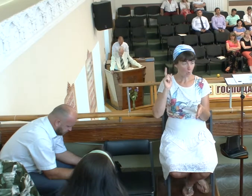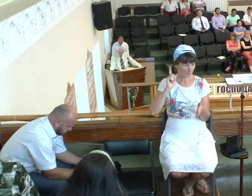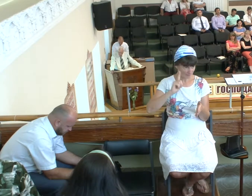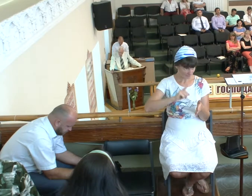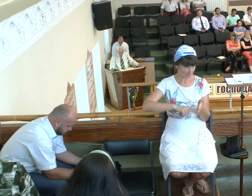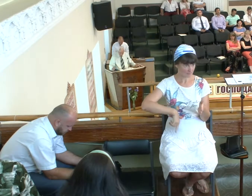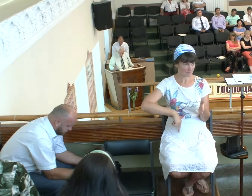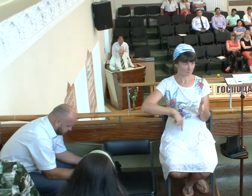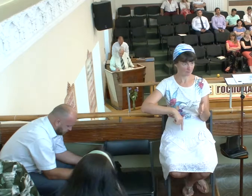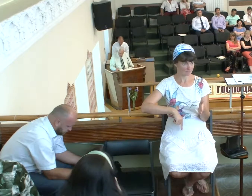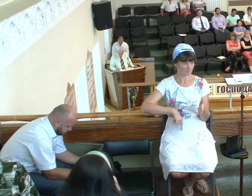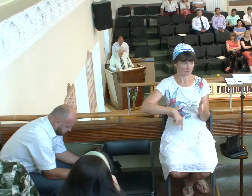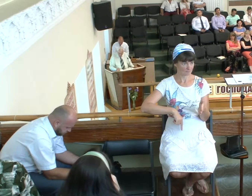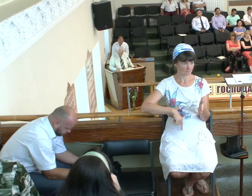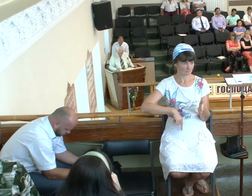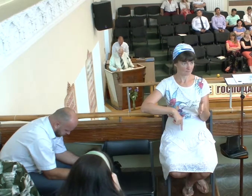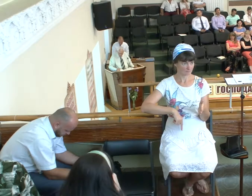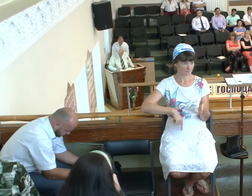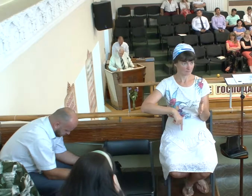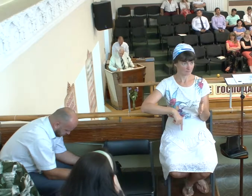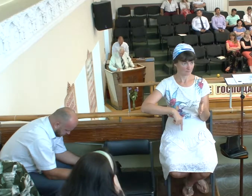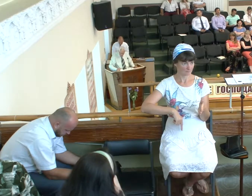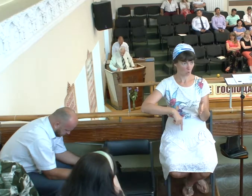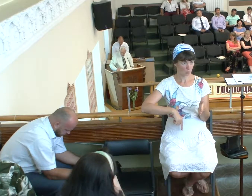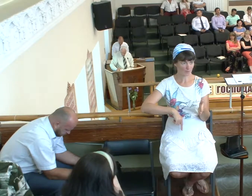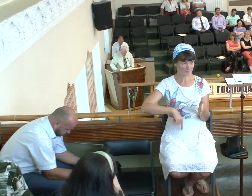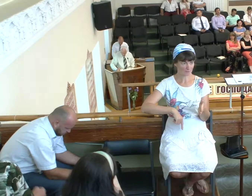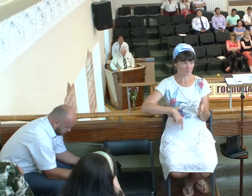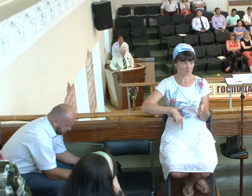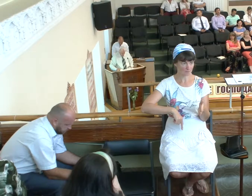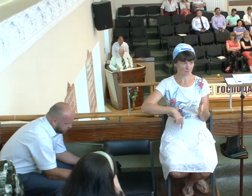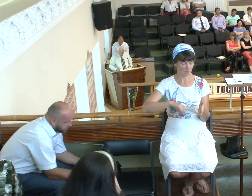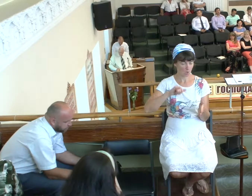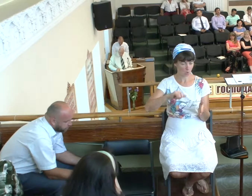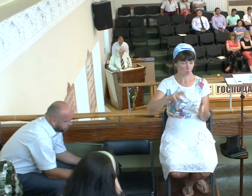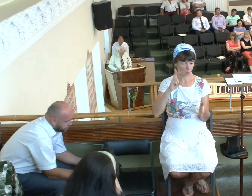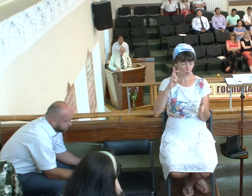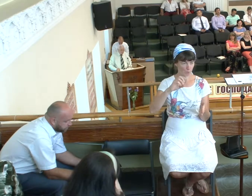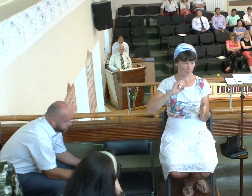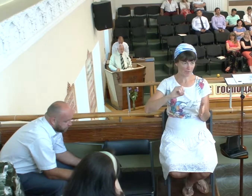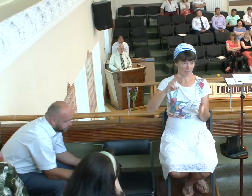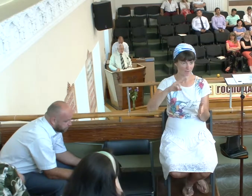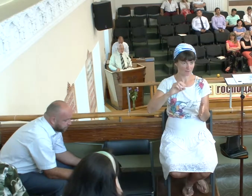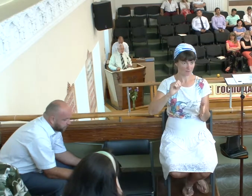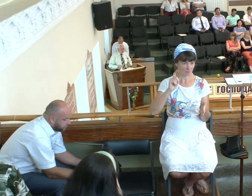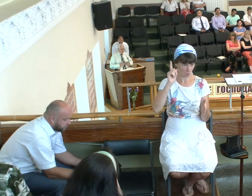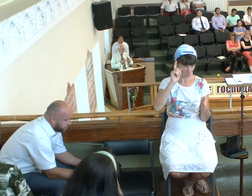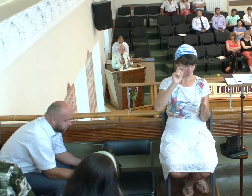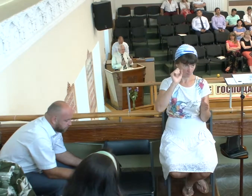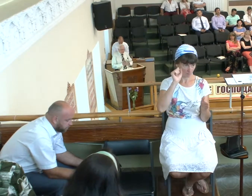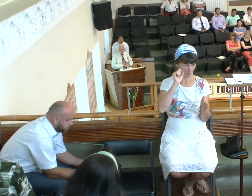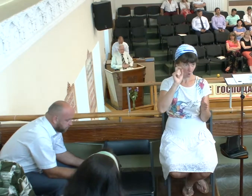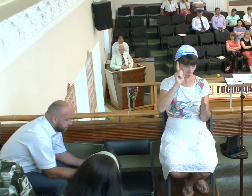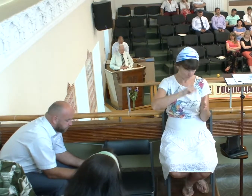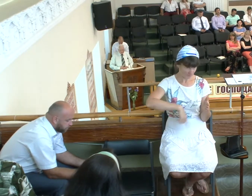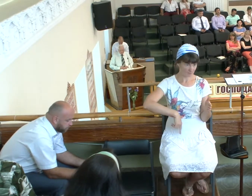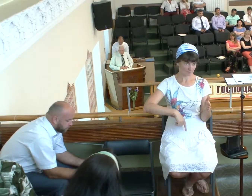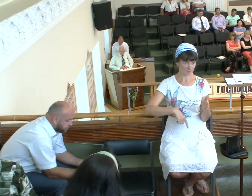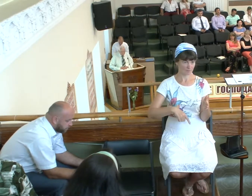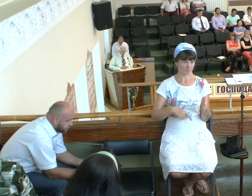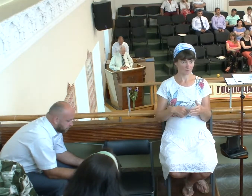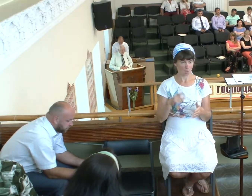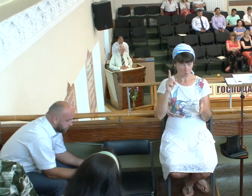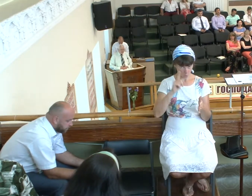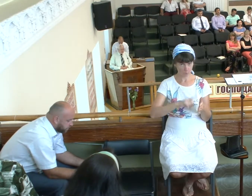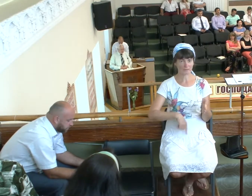ценны. Поэтому он пишет, это уже пятое обетование, пятая драгоценность, которую мы читаем в